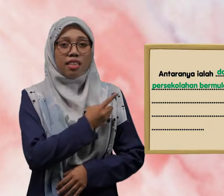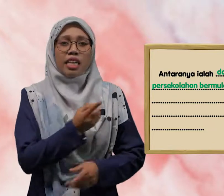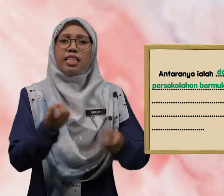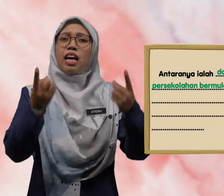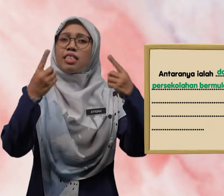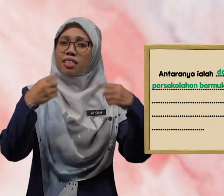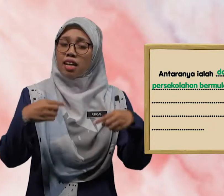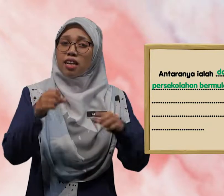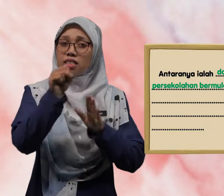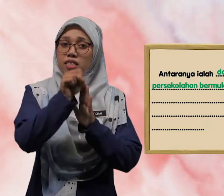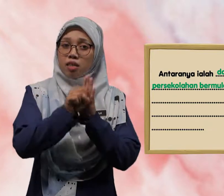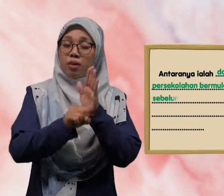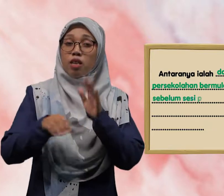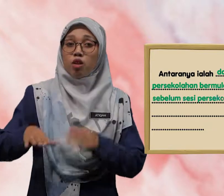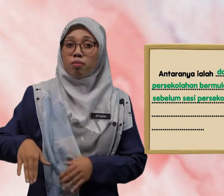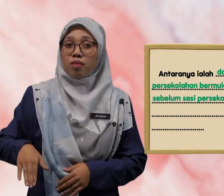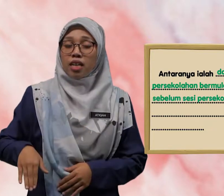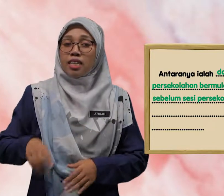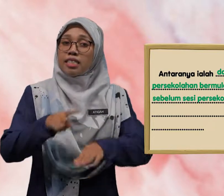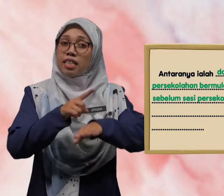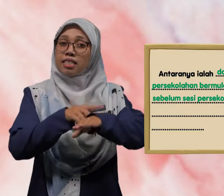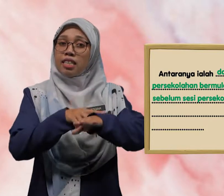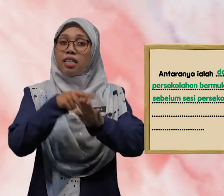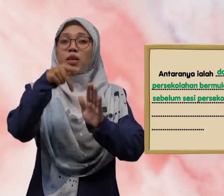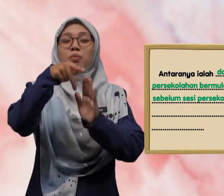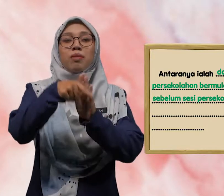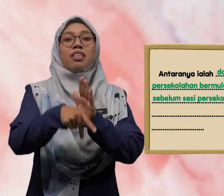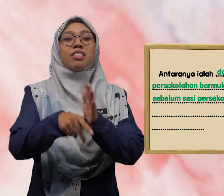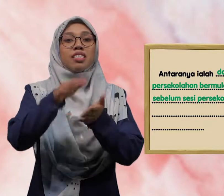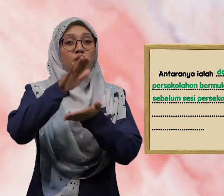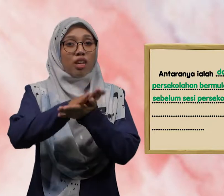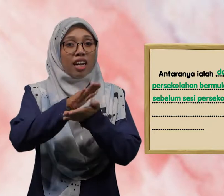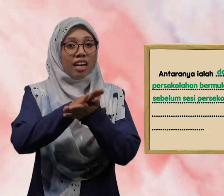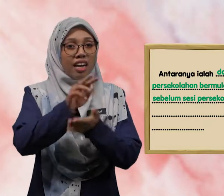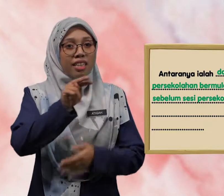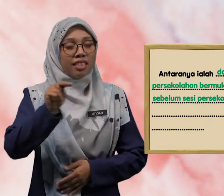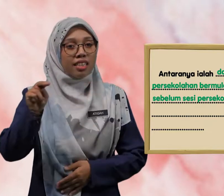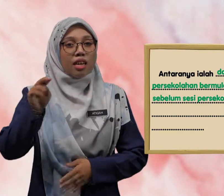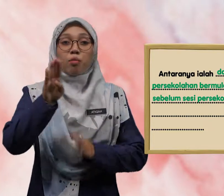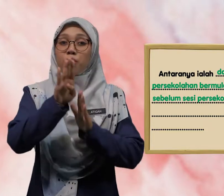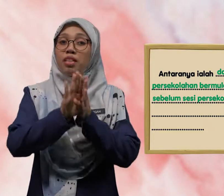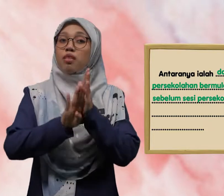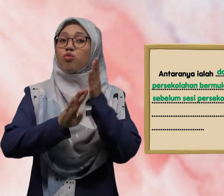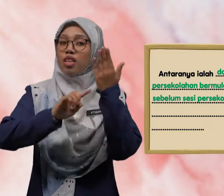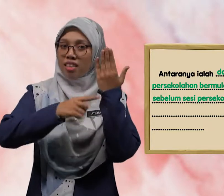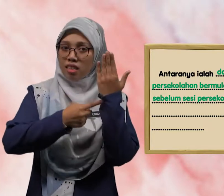datang sebelum Sisi persekolahan bermula